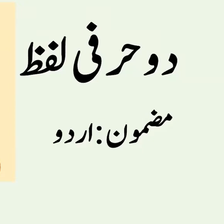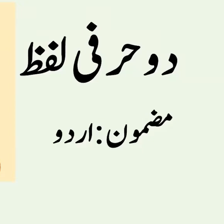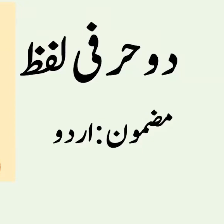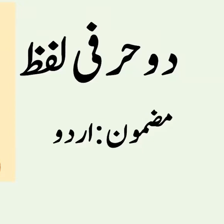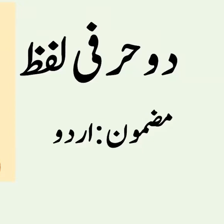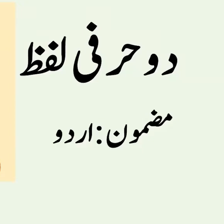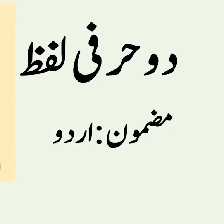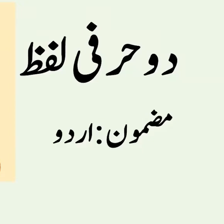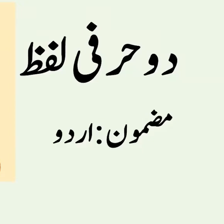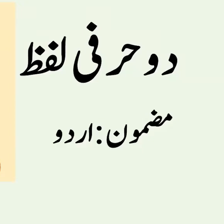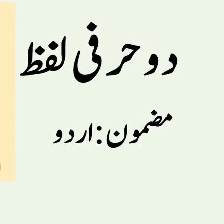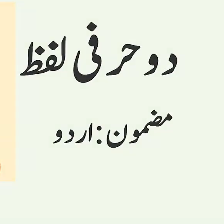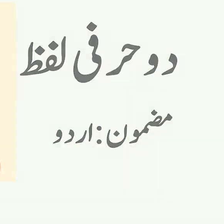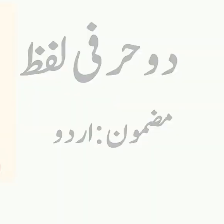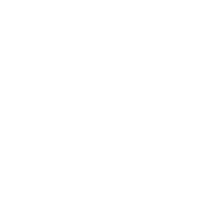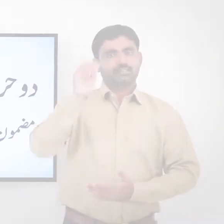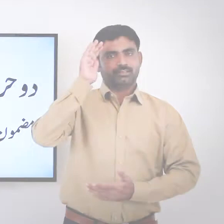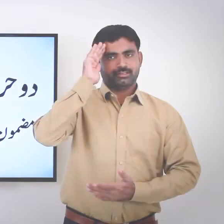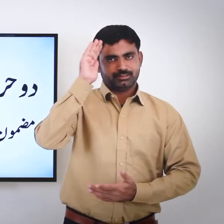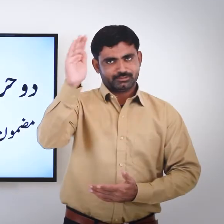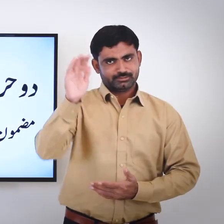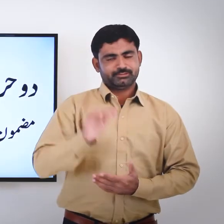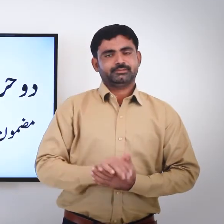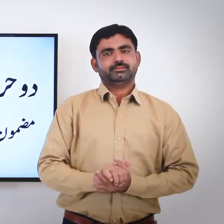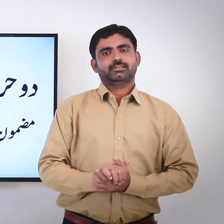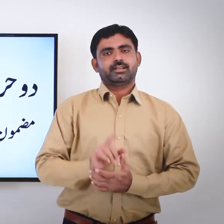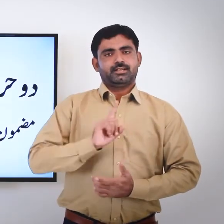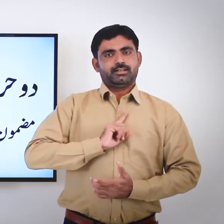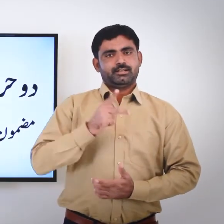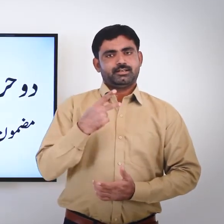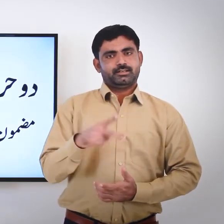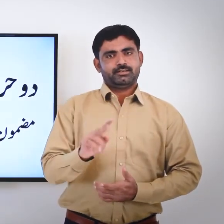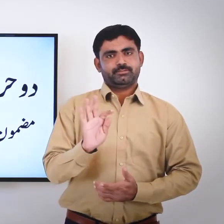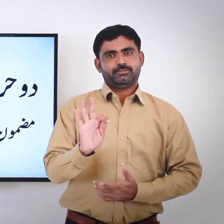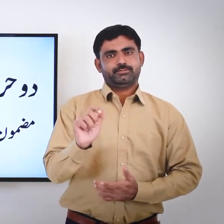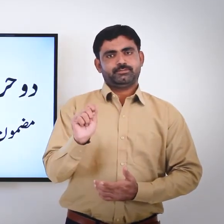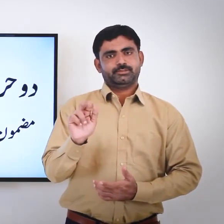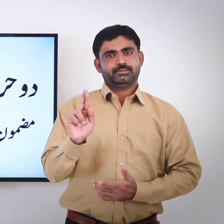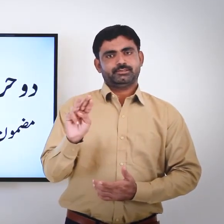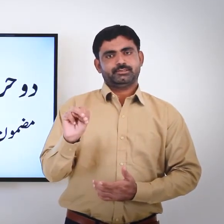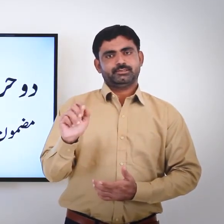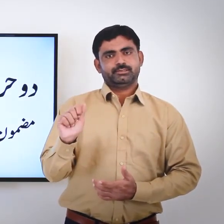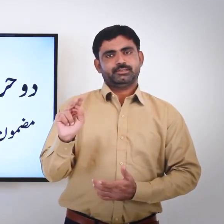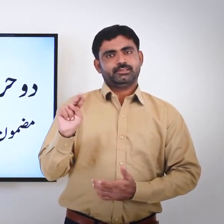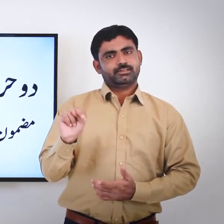دو حروف لفظ۔ السلام علیکم بچوں، میرا نام فرمان ہے۔